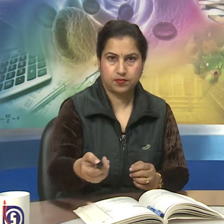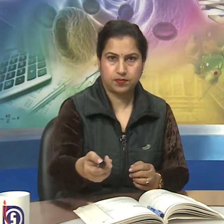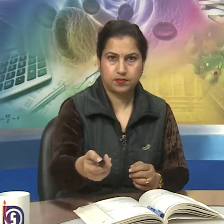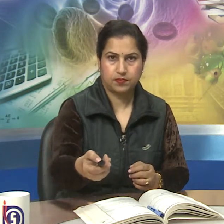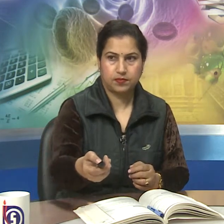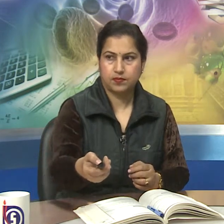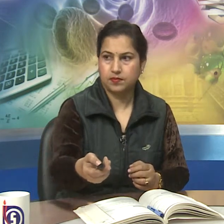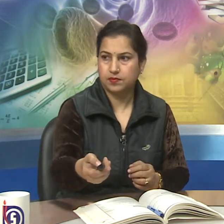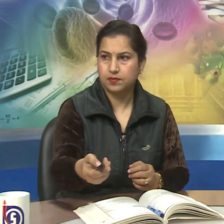कि